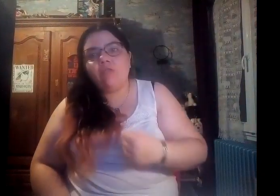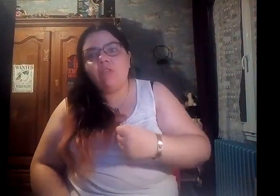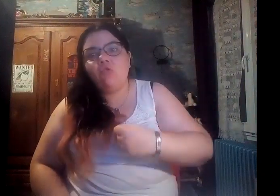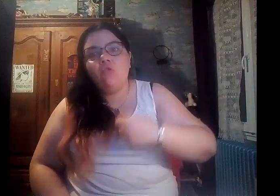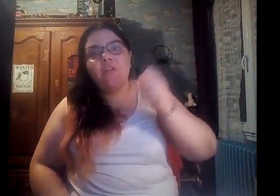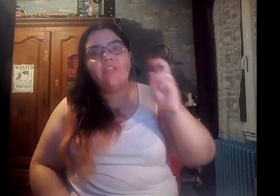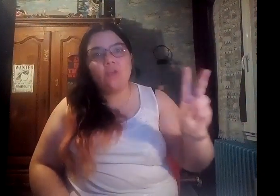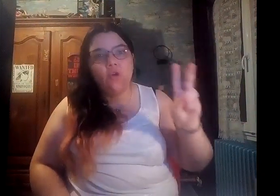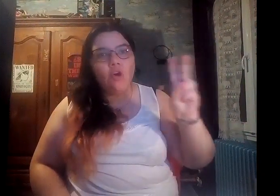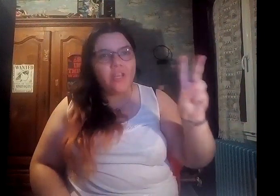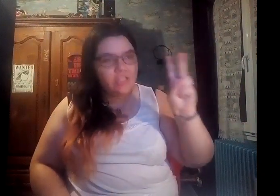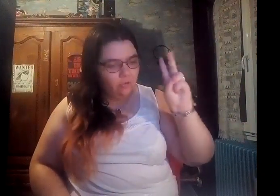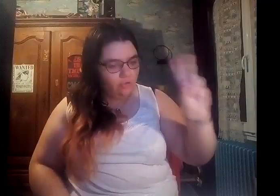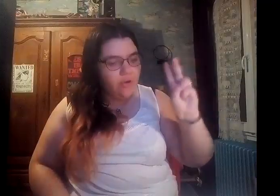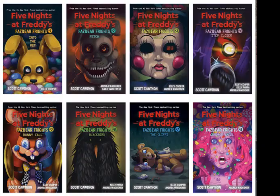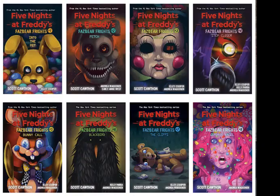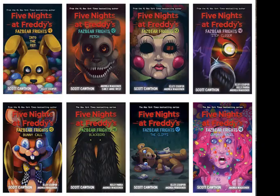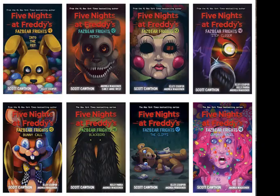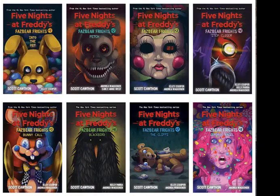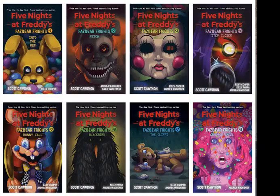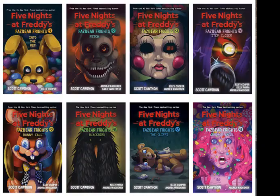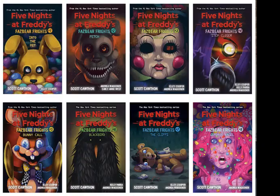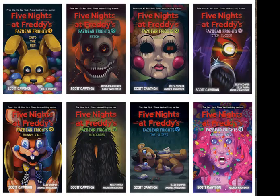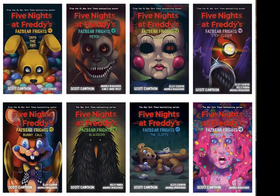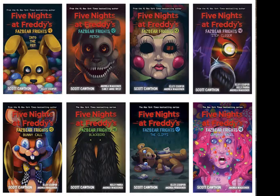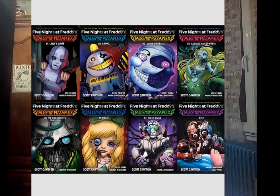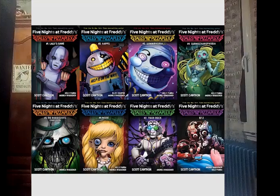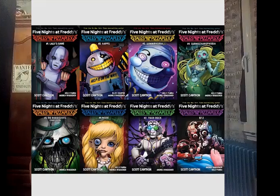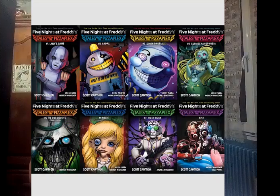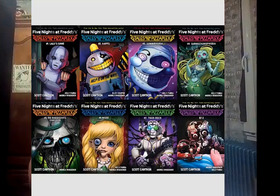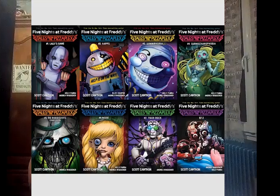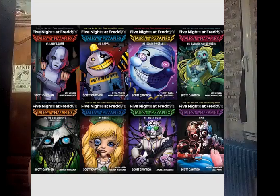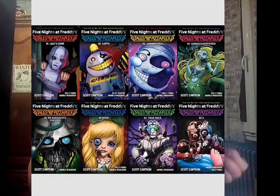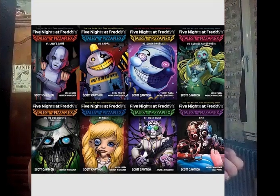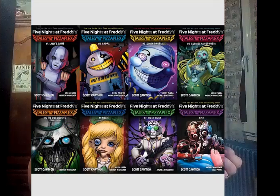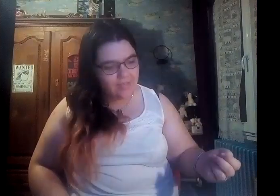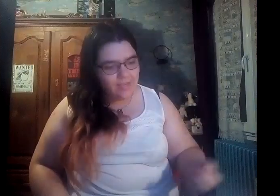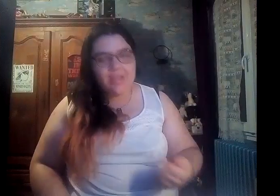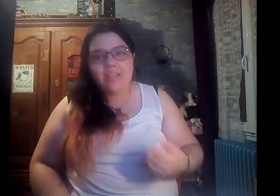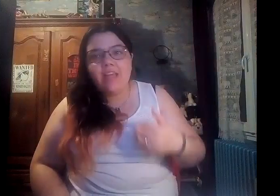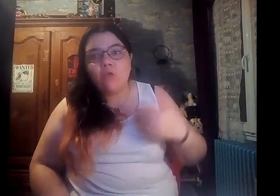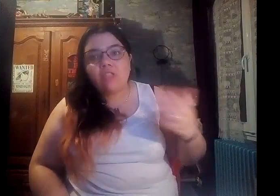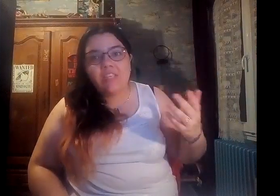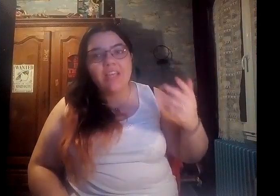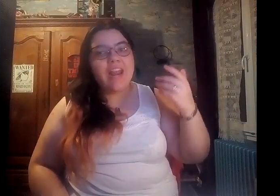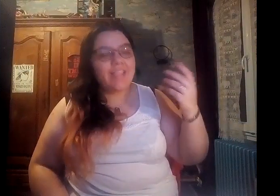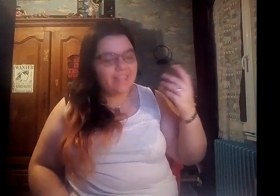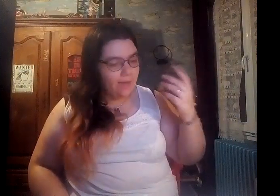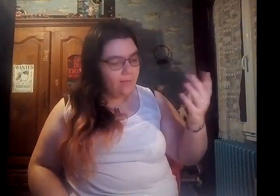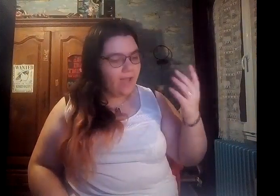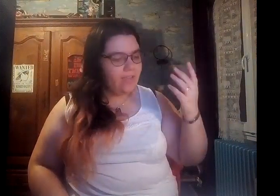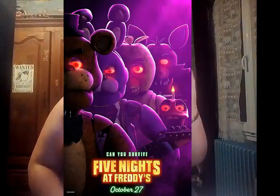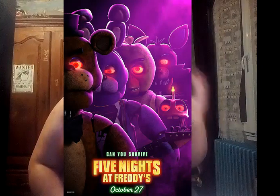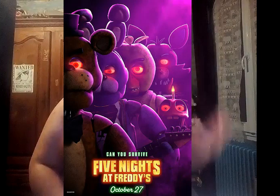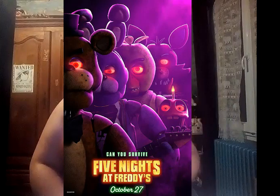y a aussi du coup les deux collections de livres faces beauty from the pizza plex il y a aussi la timeline des